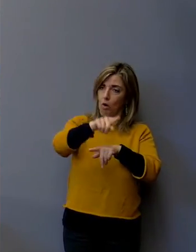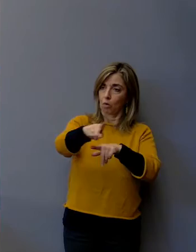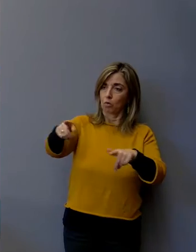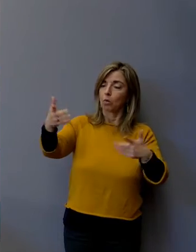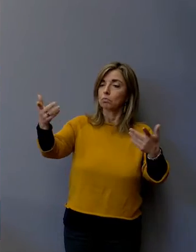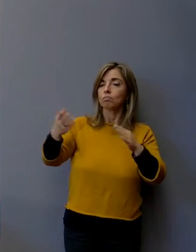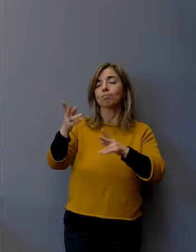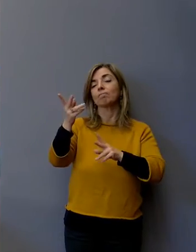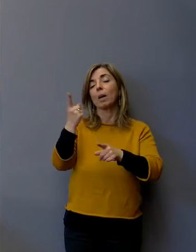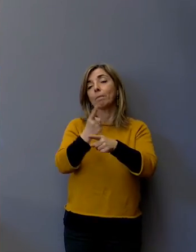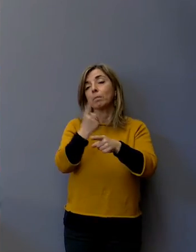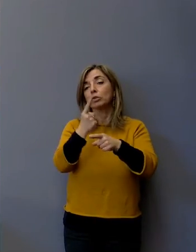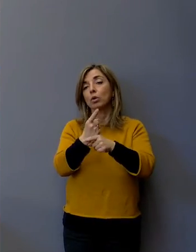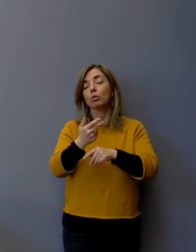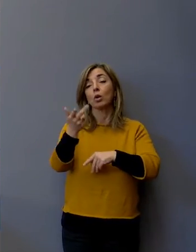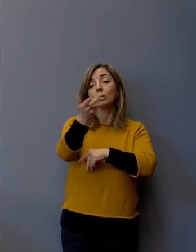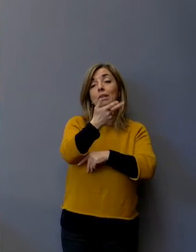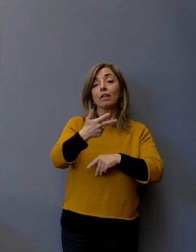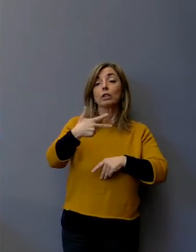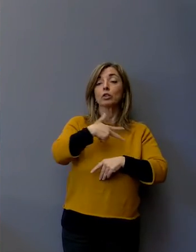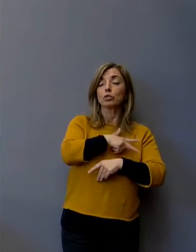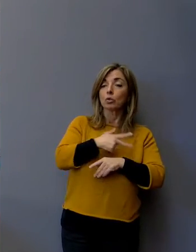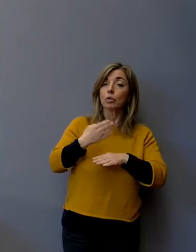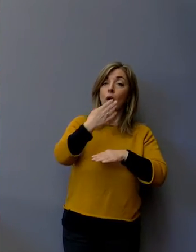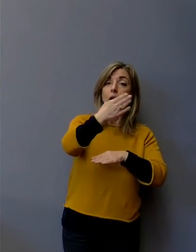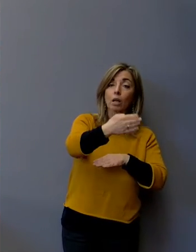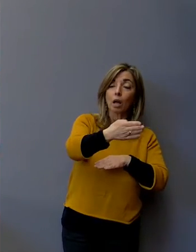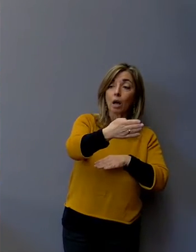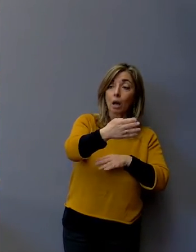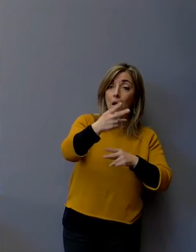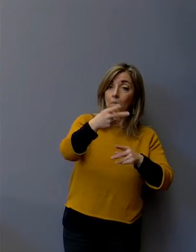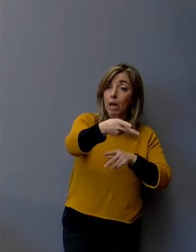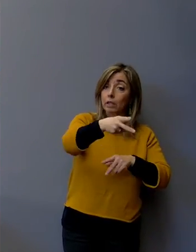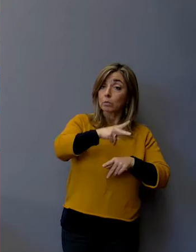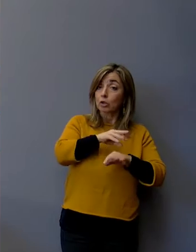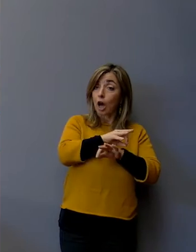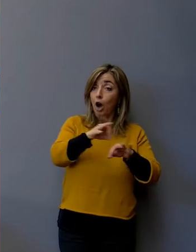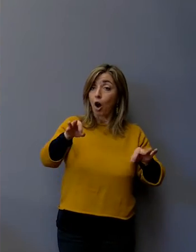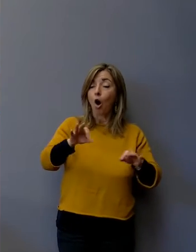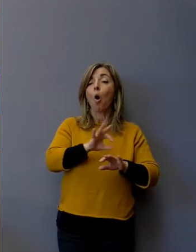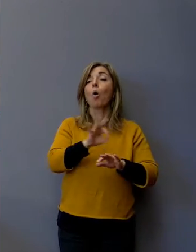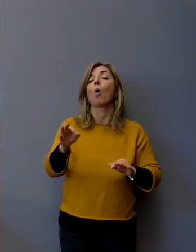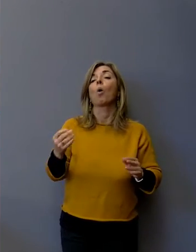risposta nell'arco di 48 ore e qualcuno è stato me lo venga a dire infatti una corte